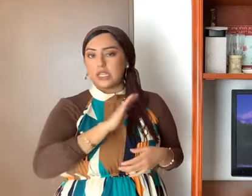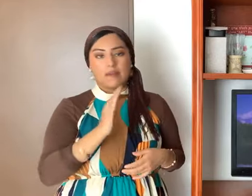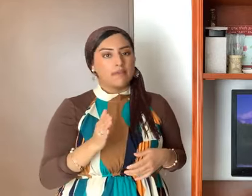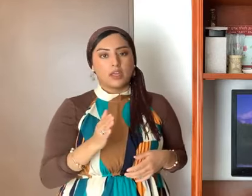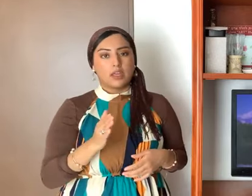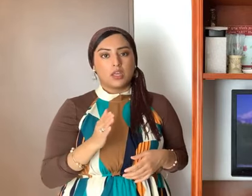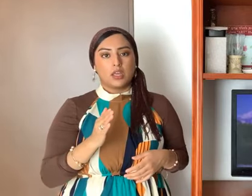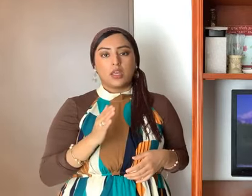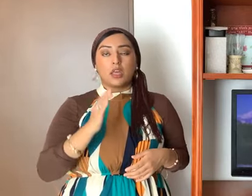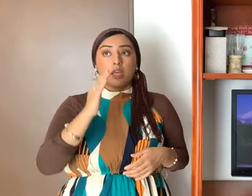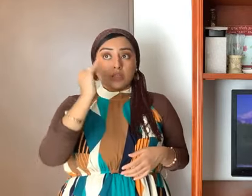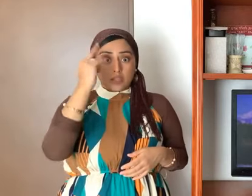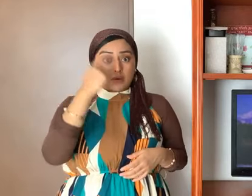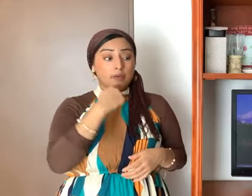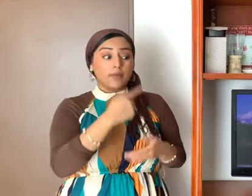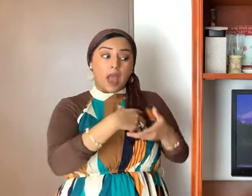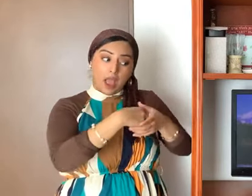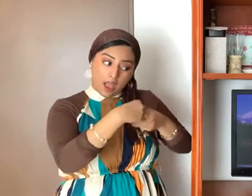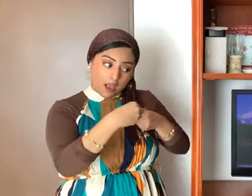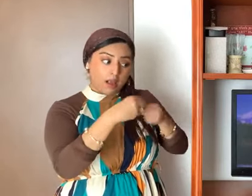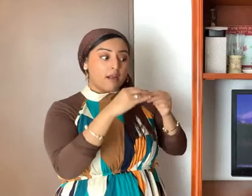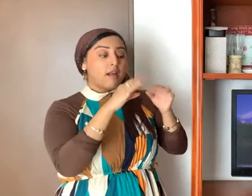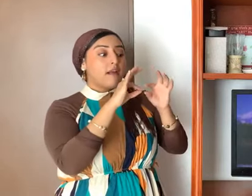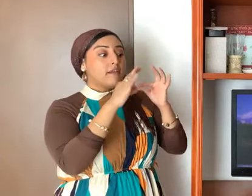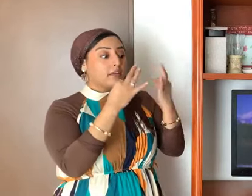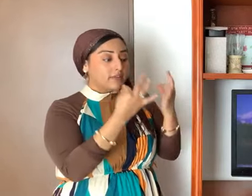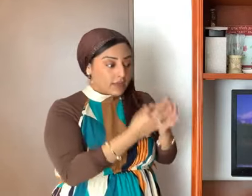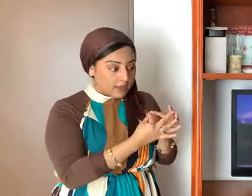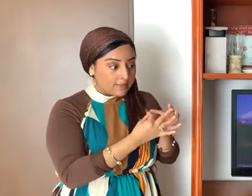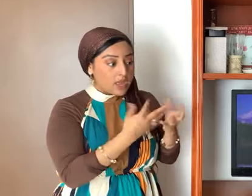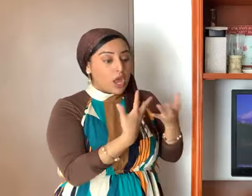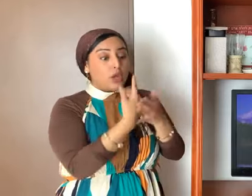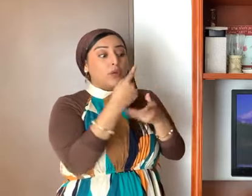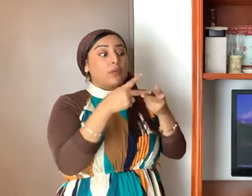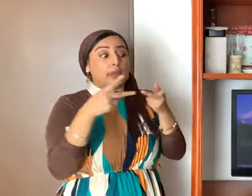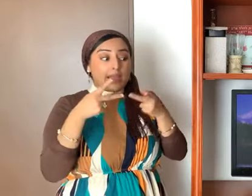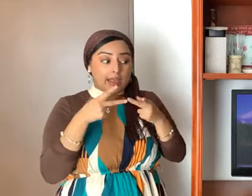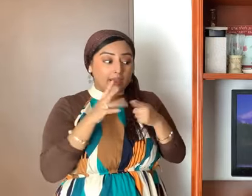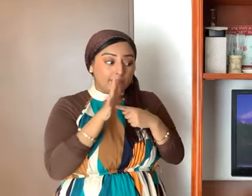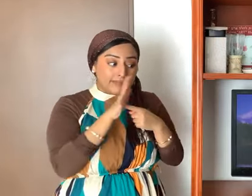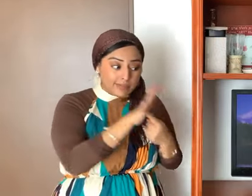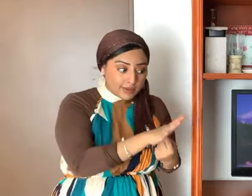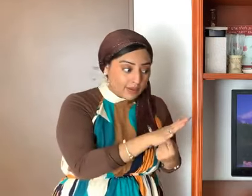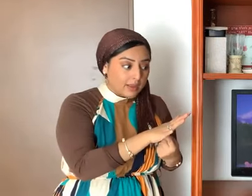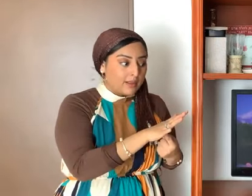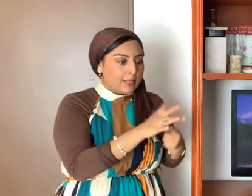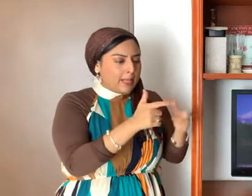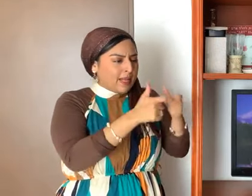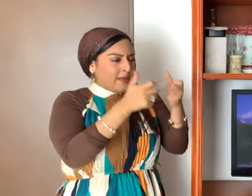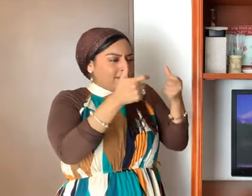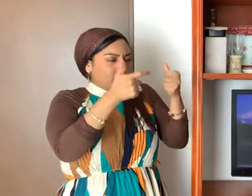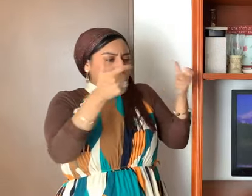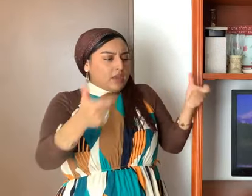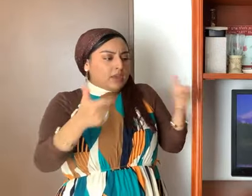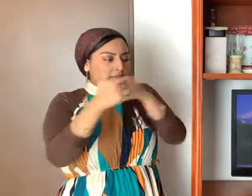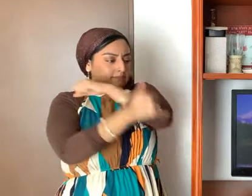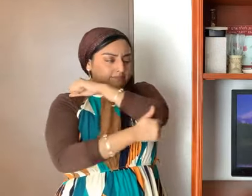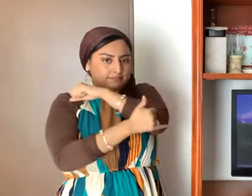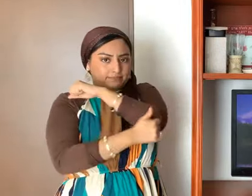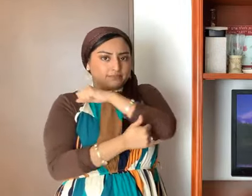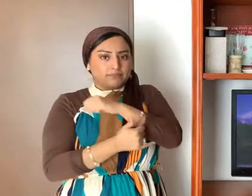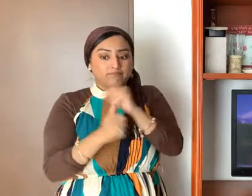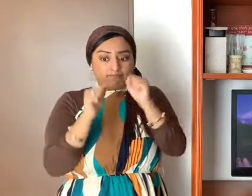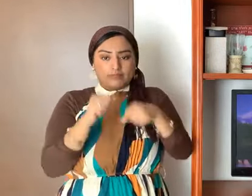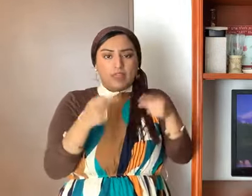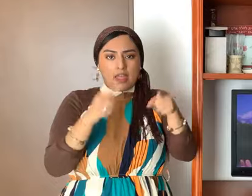dijo que se dejara la casa de su padre, que se fuera a la tierra que le iba a mostrar, que iba a hacer de él una nación grande. Pero esto